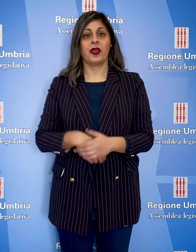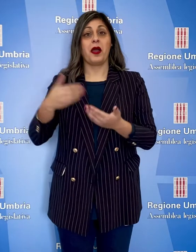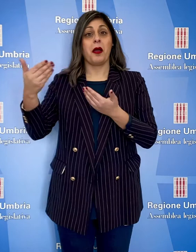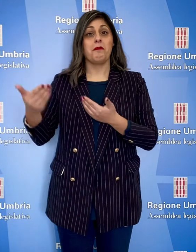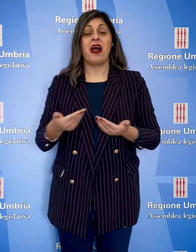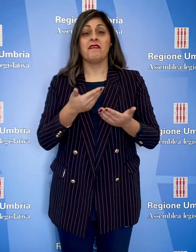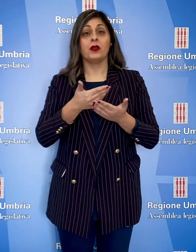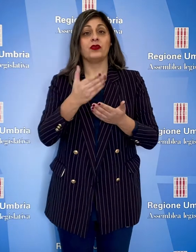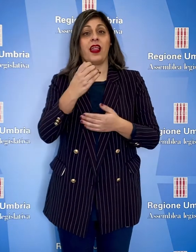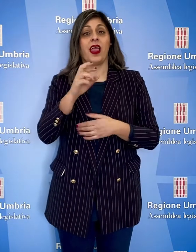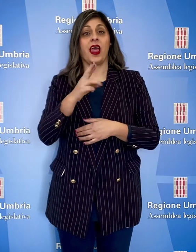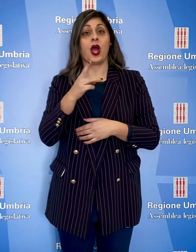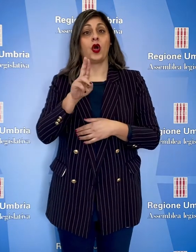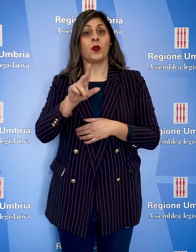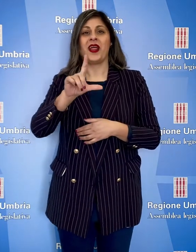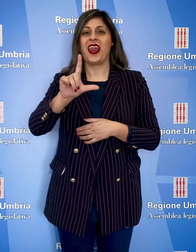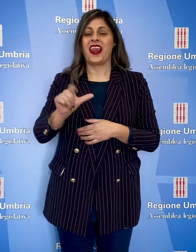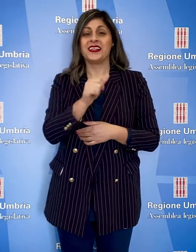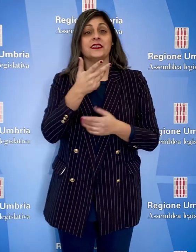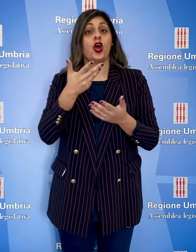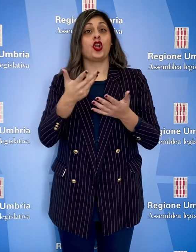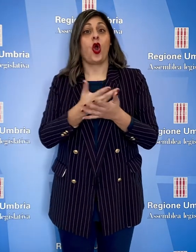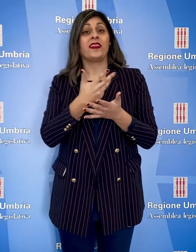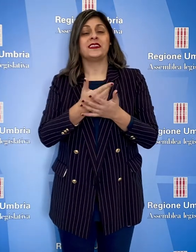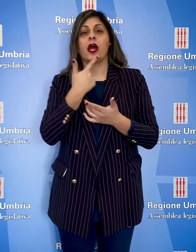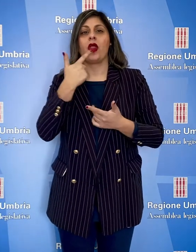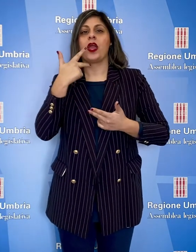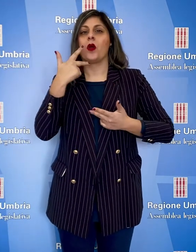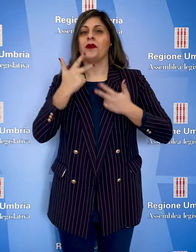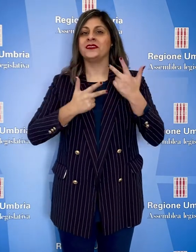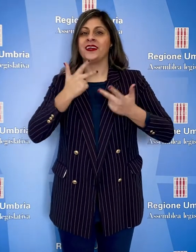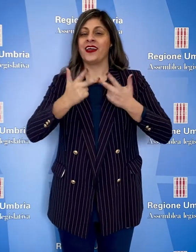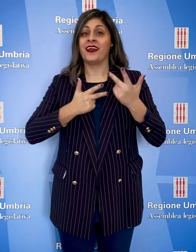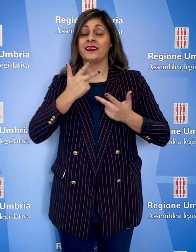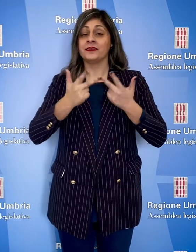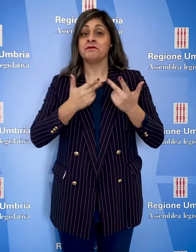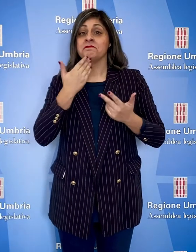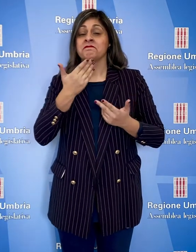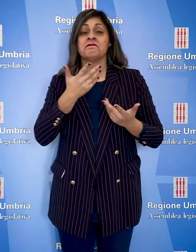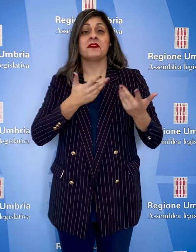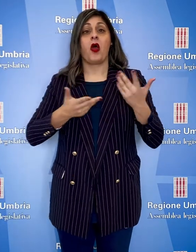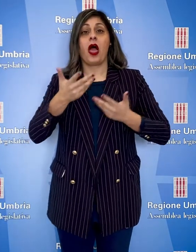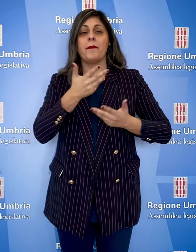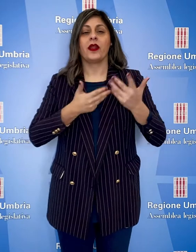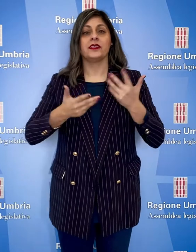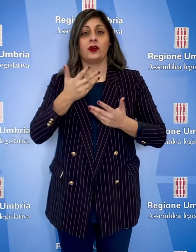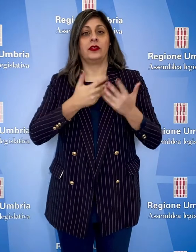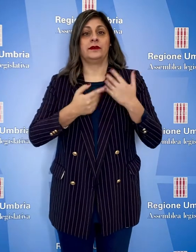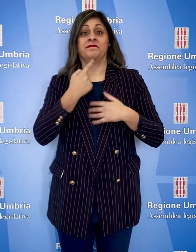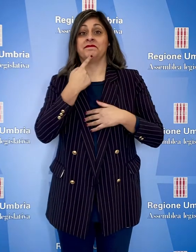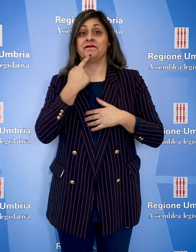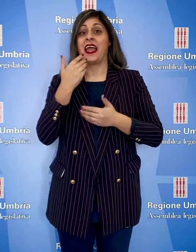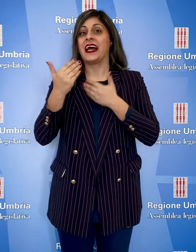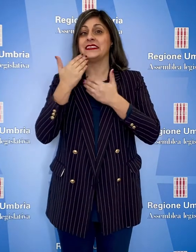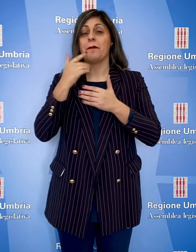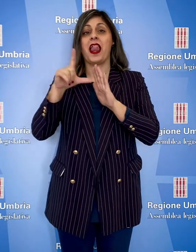Benvenuti a Telecru LIS, il notiziario nella lingua dei segni, frutto della collaborazione tra